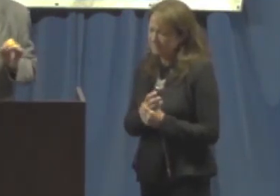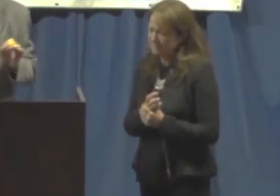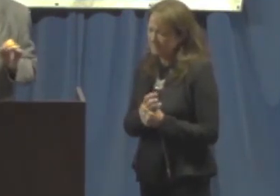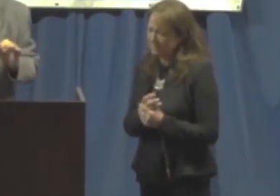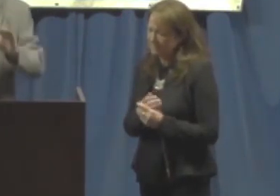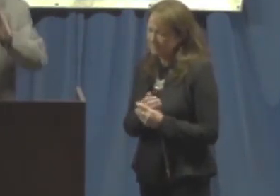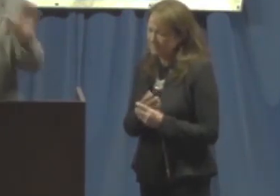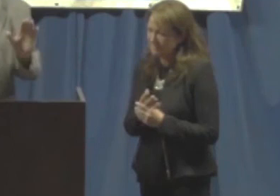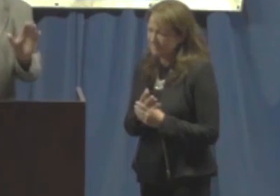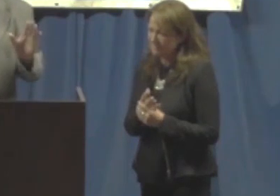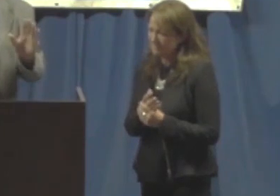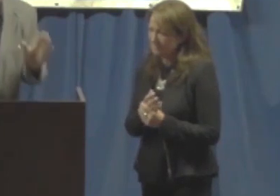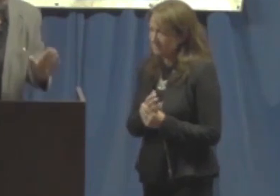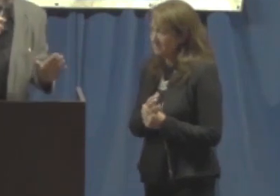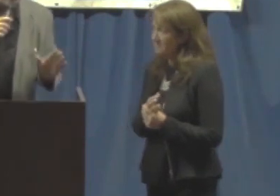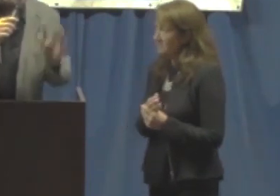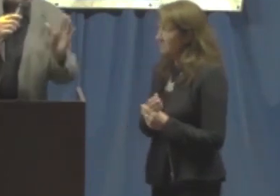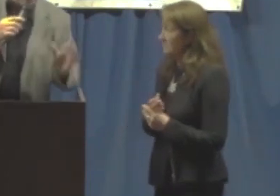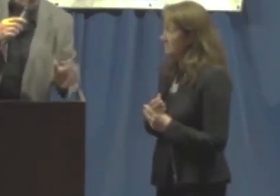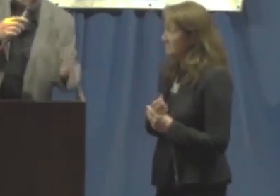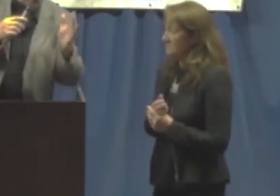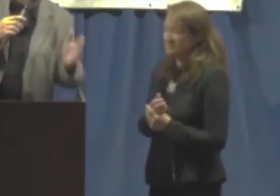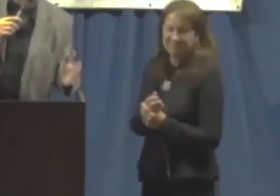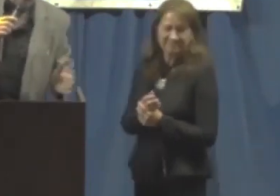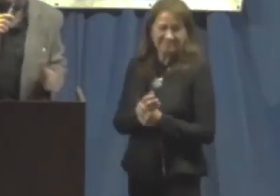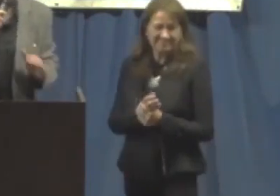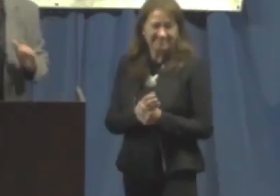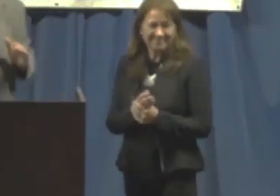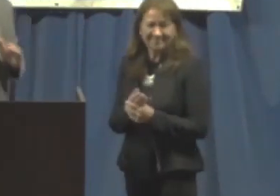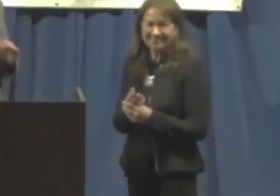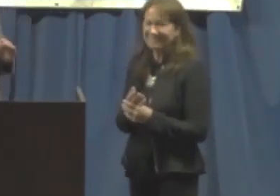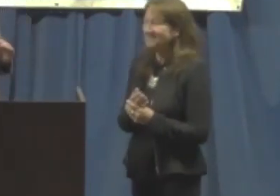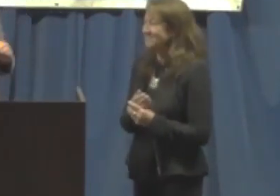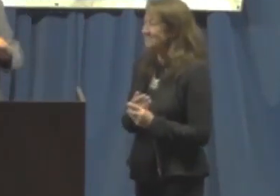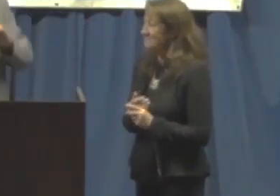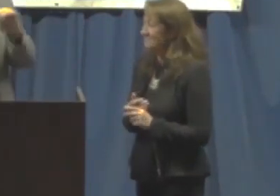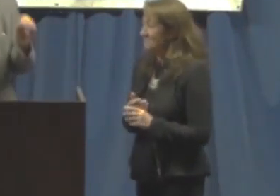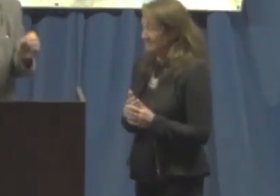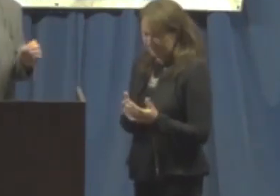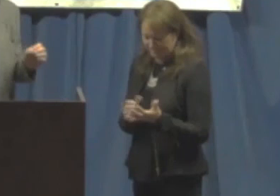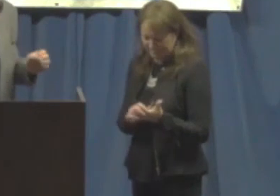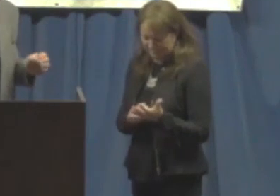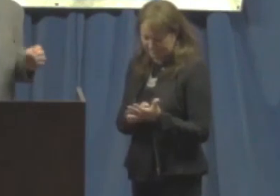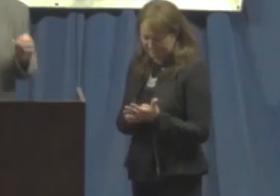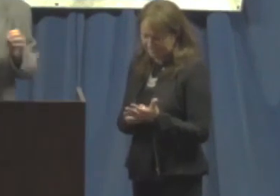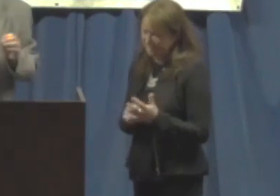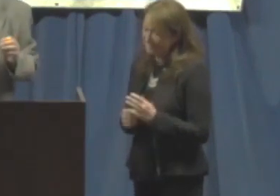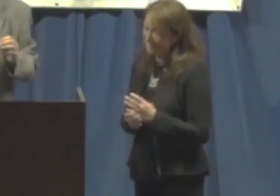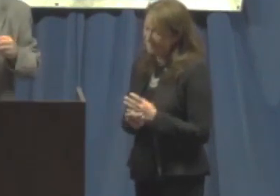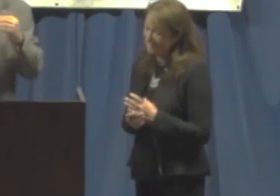nacionales estas cosas quería anunciar la louis y agradezco yo sé que de minayo agradezco que me den esta oportunidad